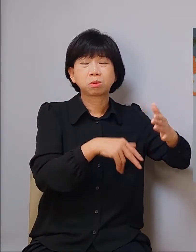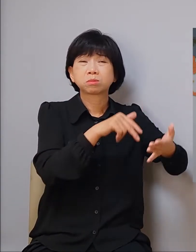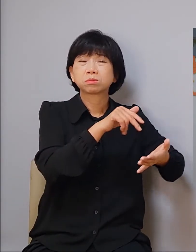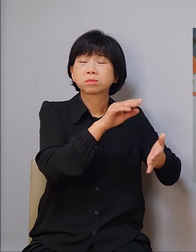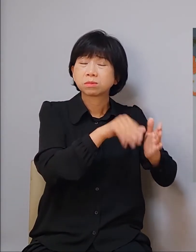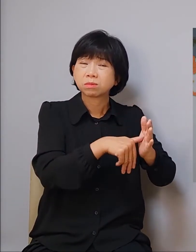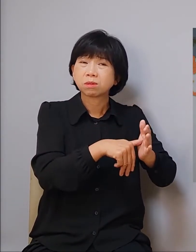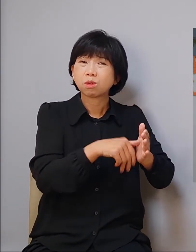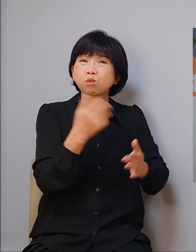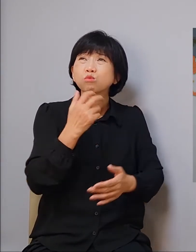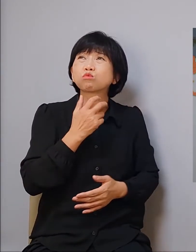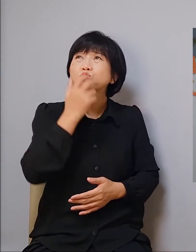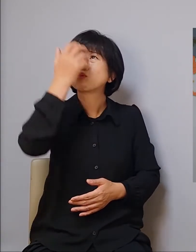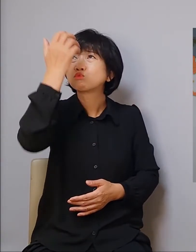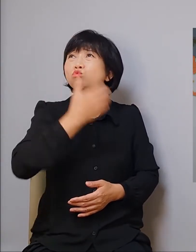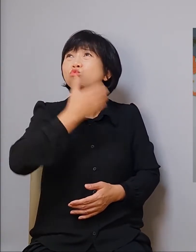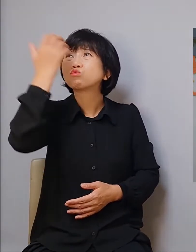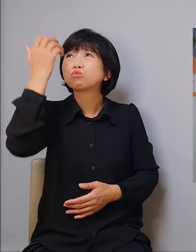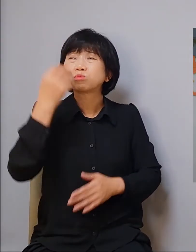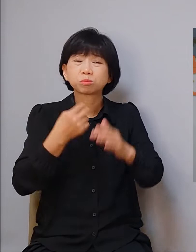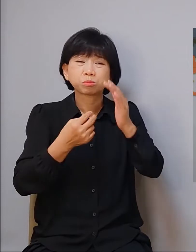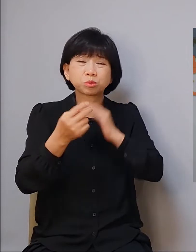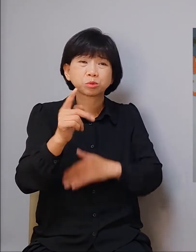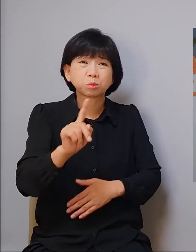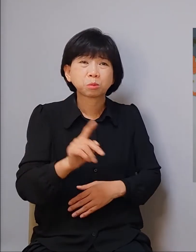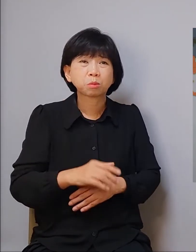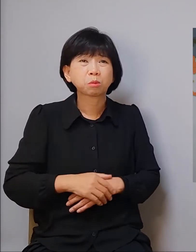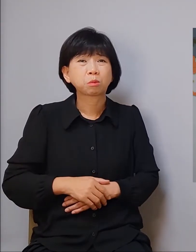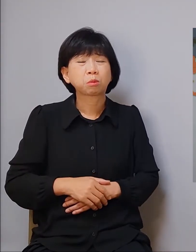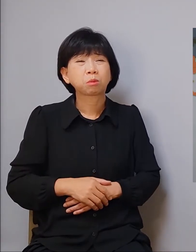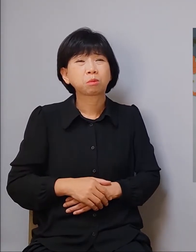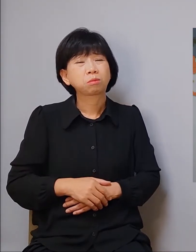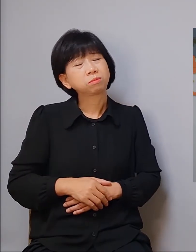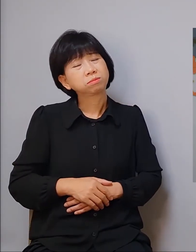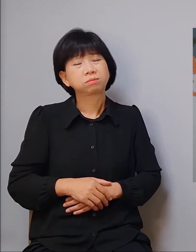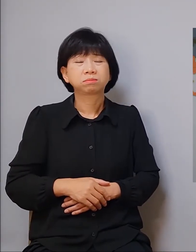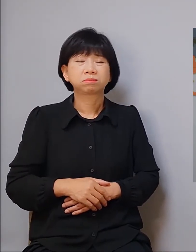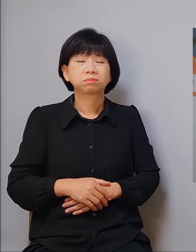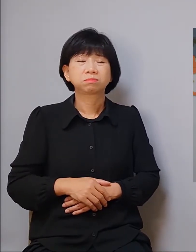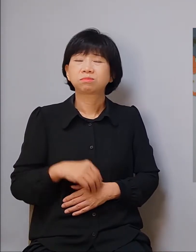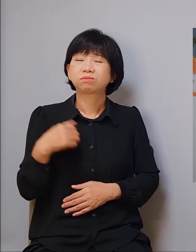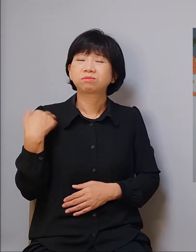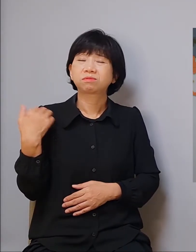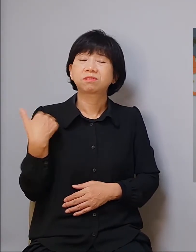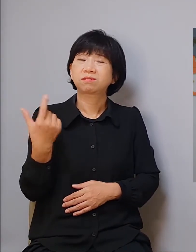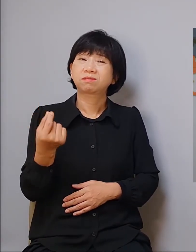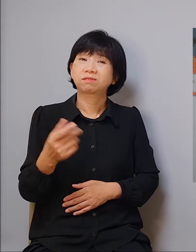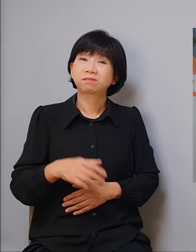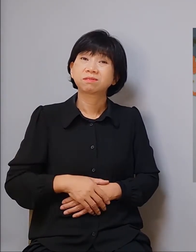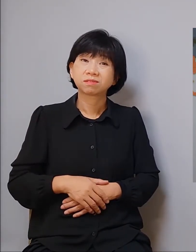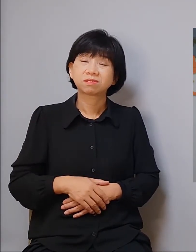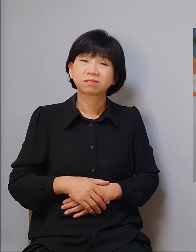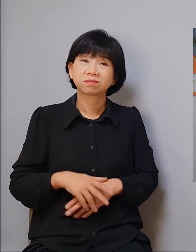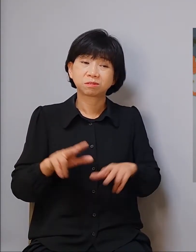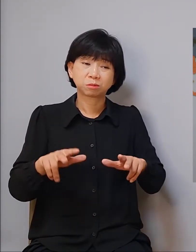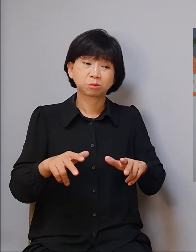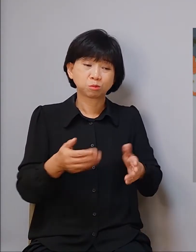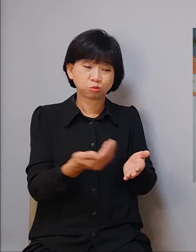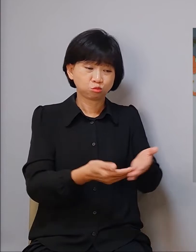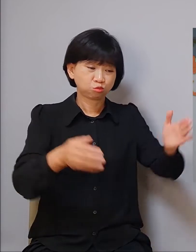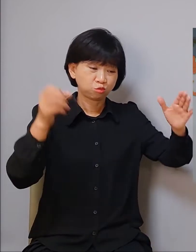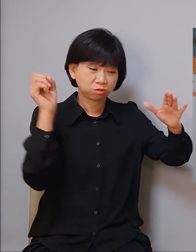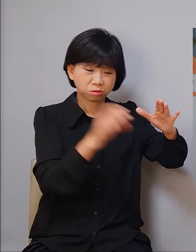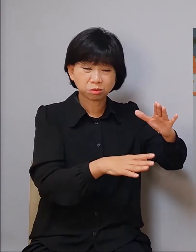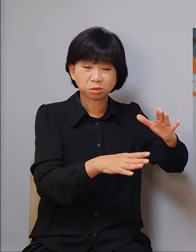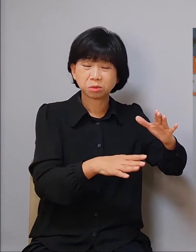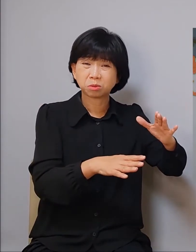품고 있었을까요? 글쎄요. 구덩이에 던져져 사느냐 죽느냐인데 무슨